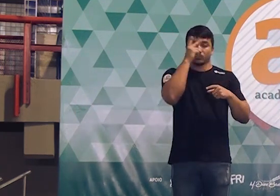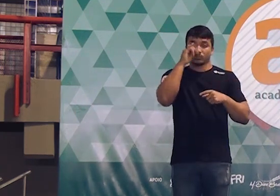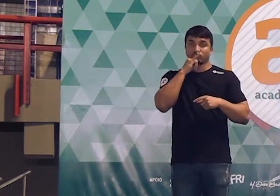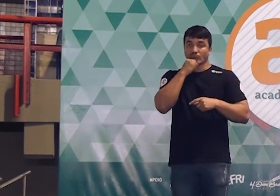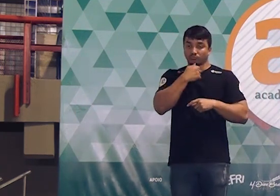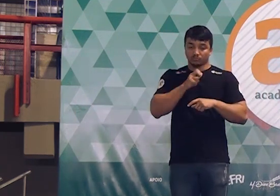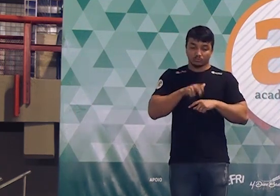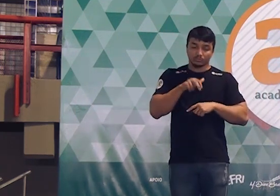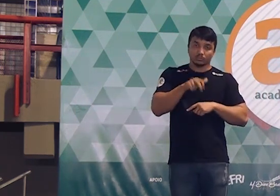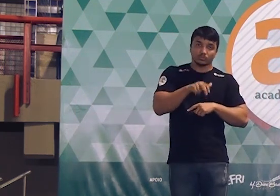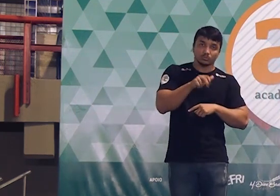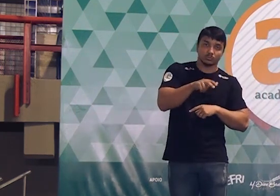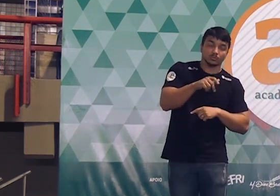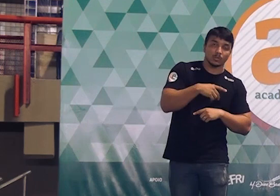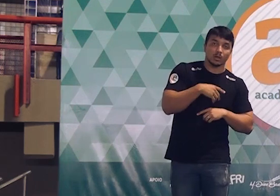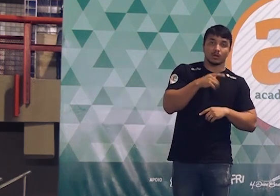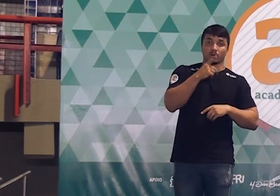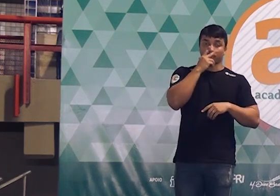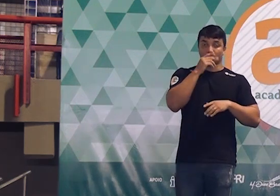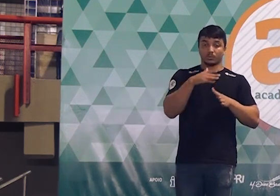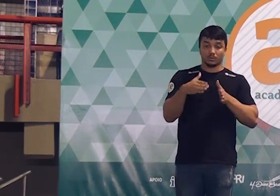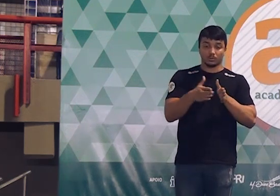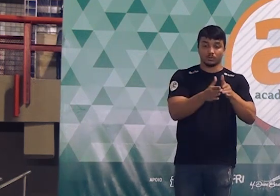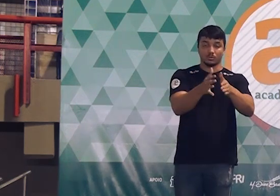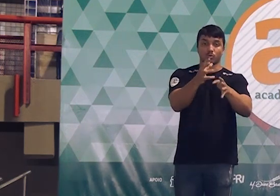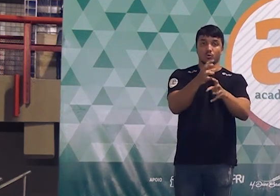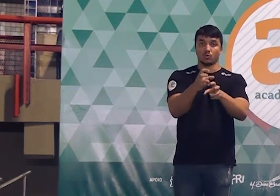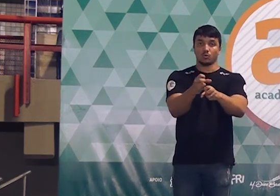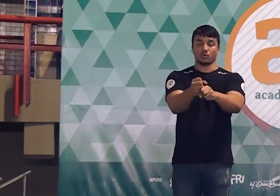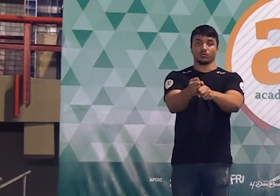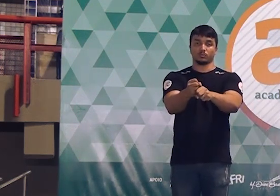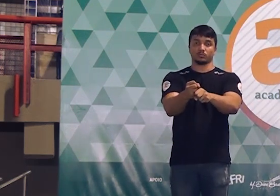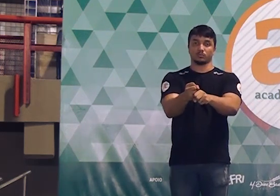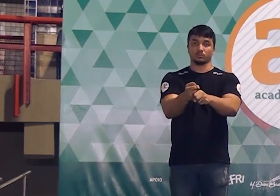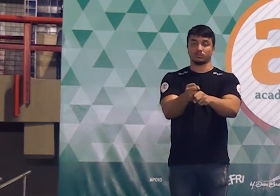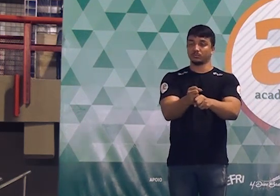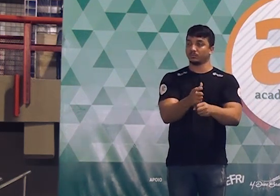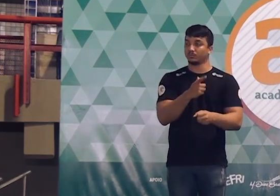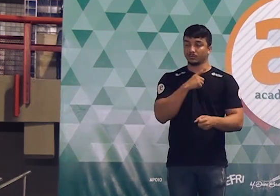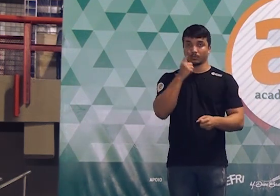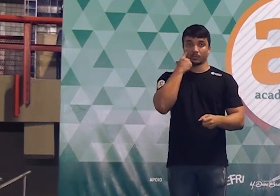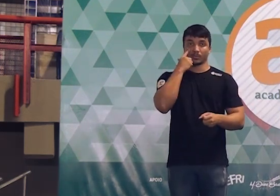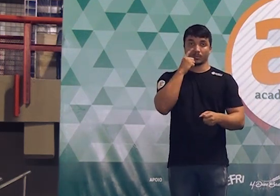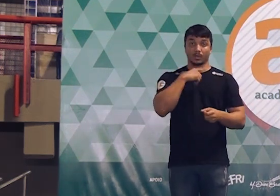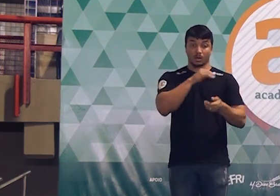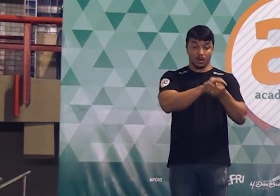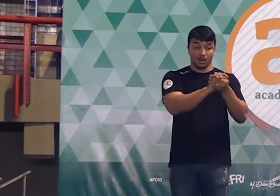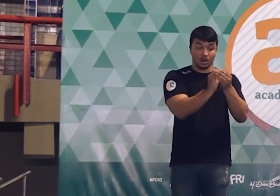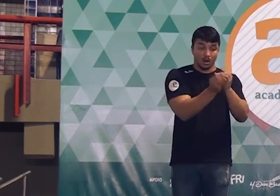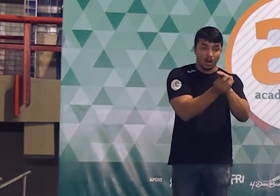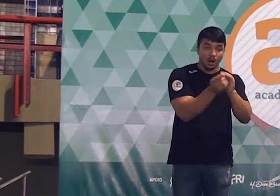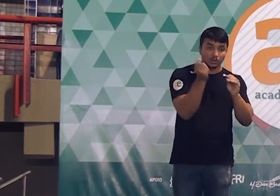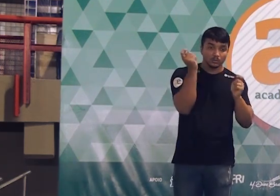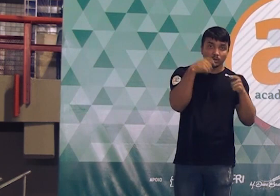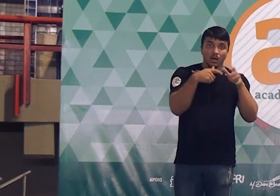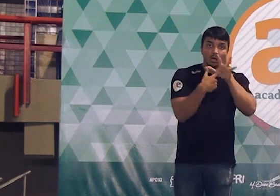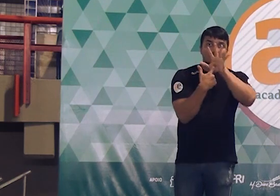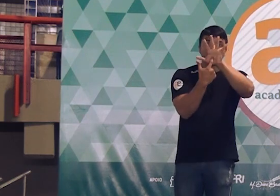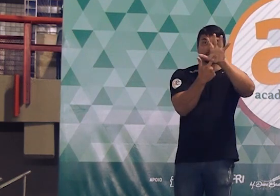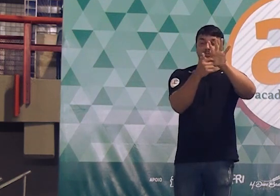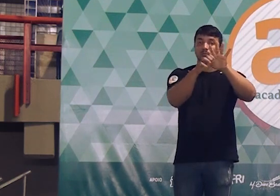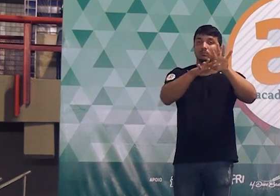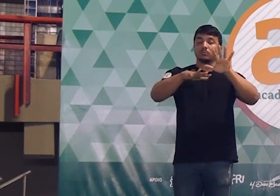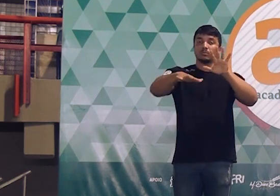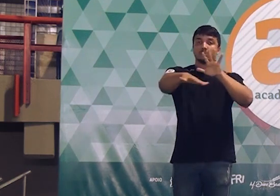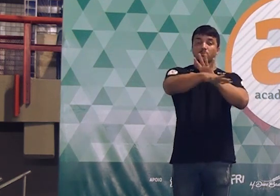tinham caminhado bem o dia inteiro na margem do Rio Seco. Na obra de arte, eu consigo ver o espaço